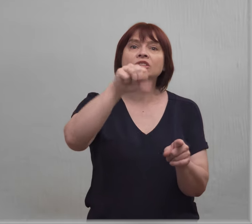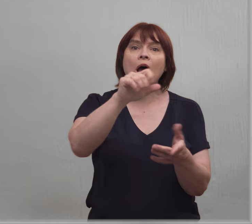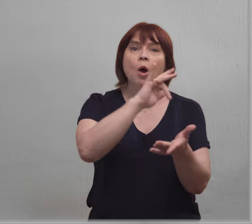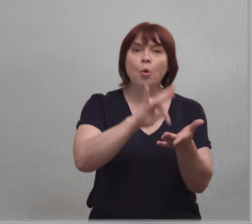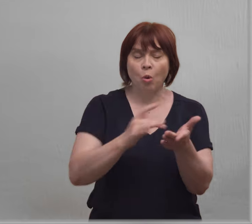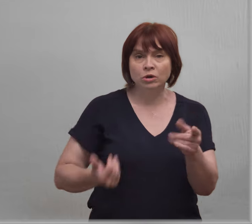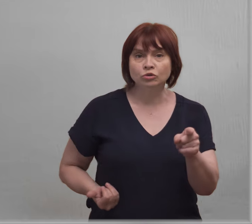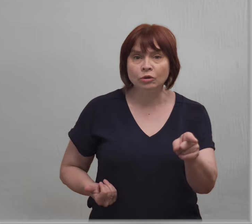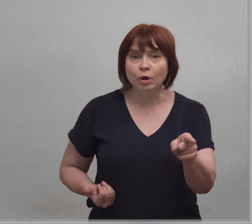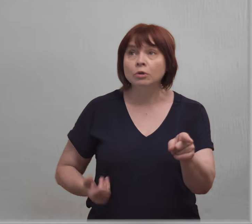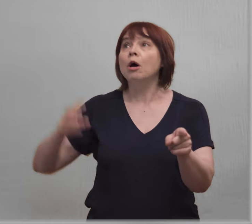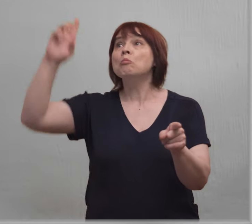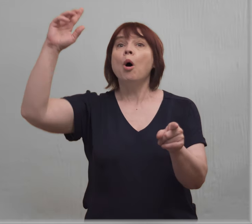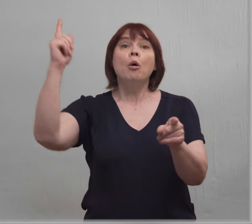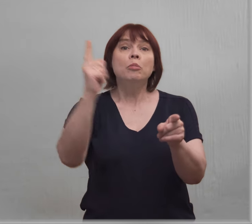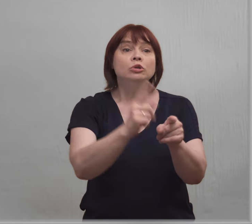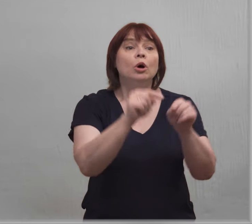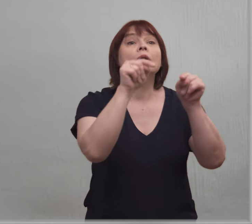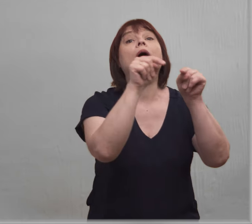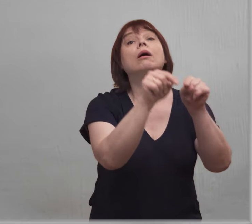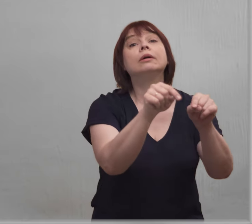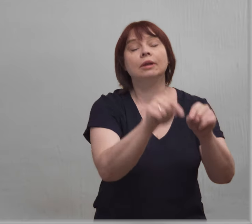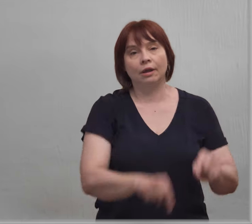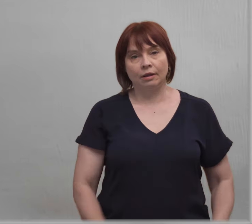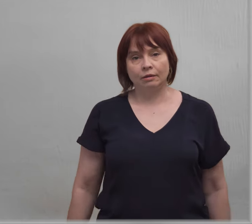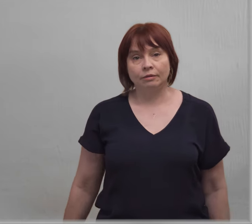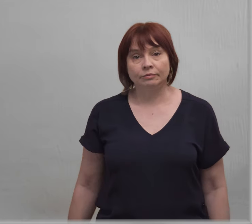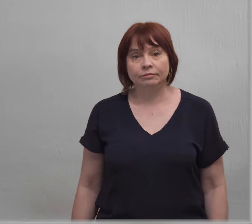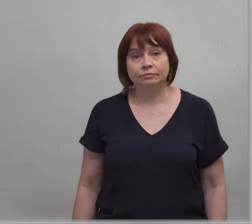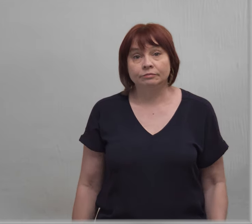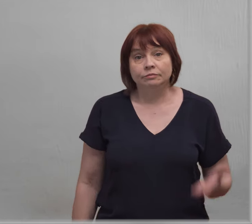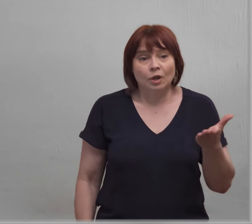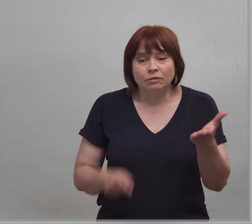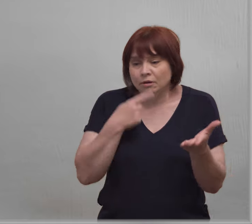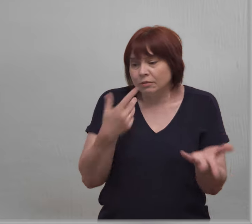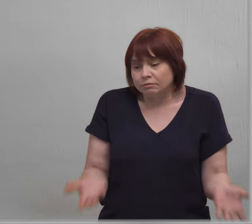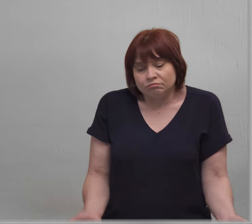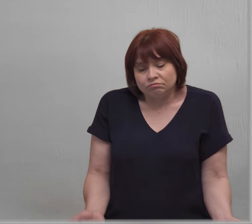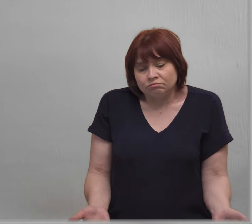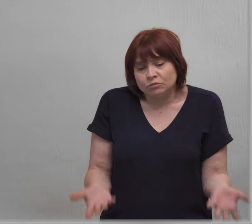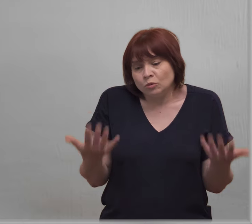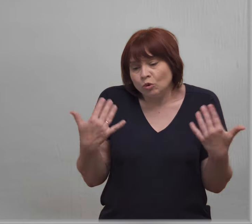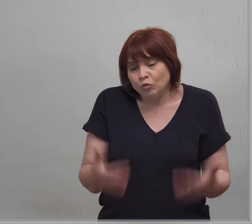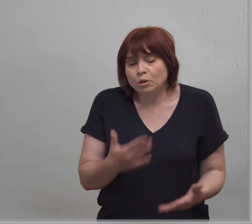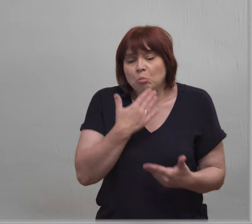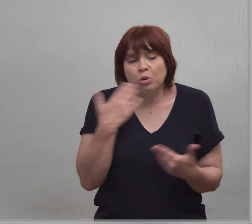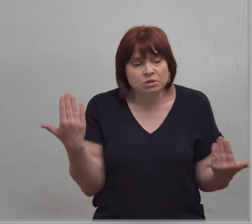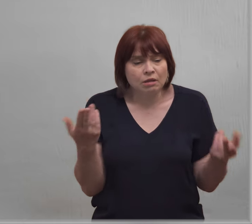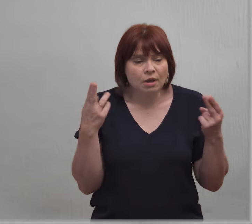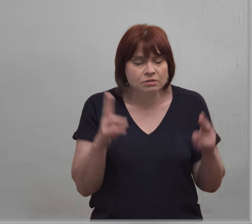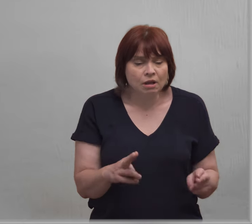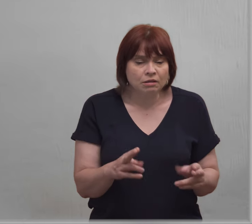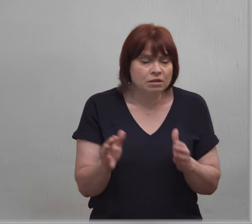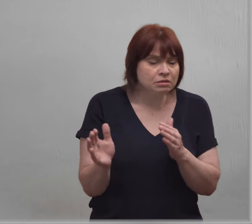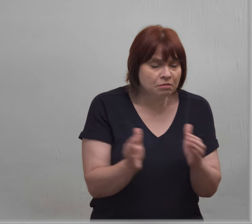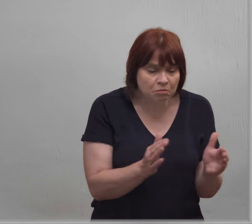похоже порой на наше сердце. Вот у меня мера муки и мера масла последняя осталась.